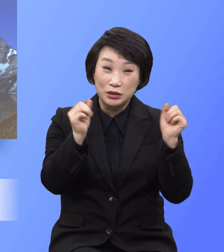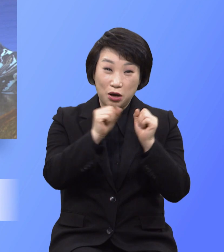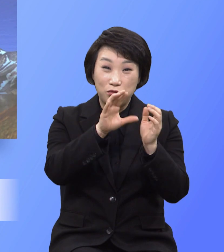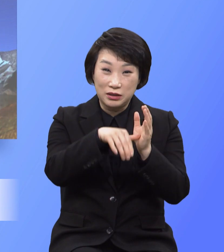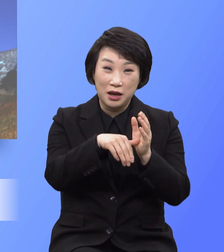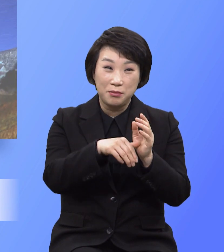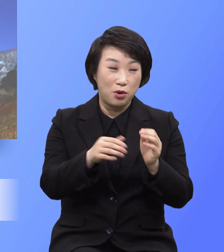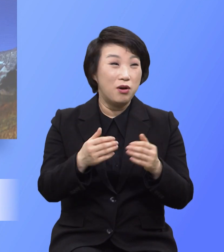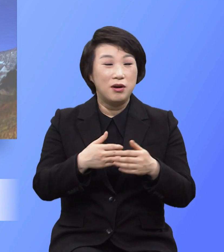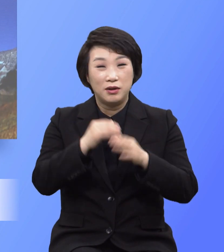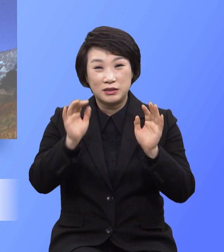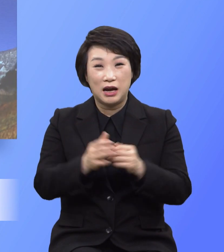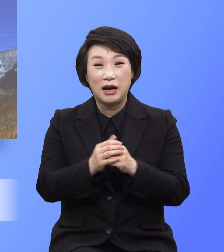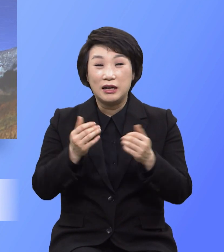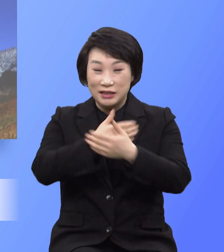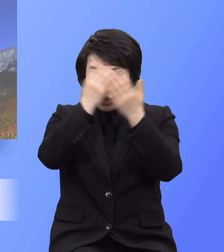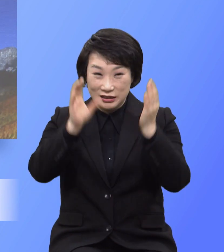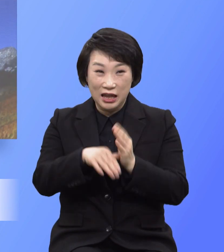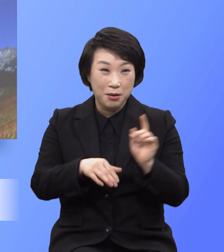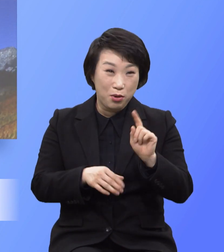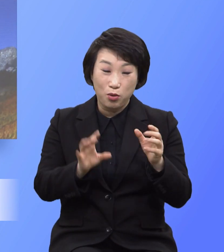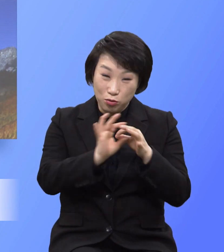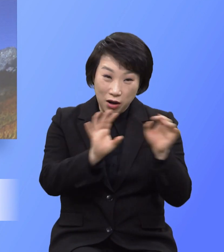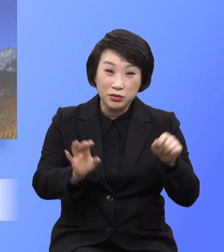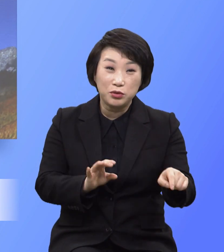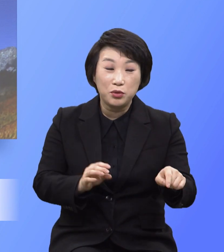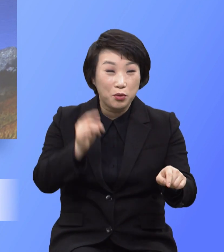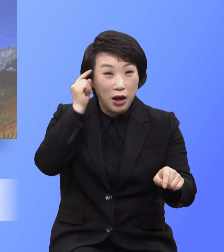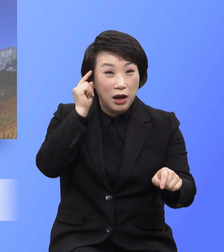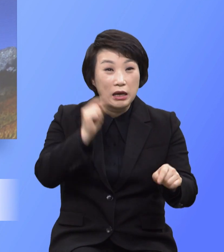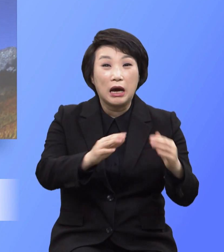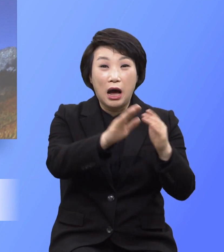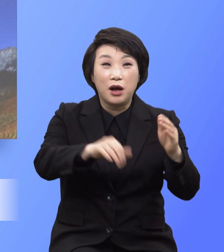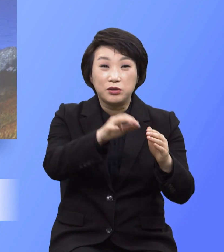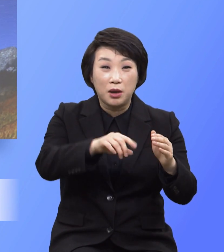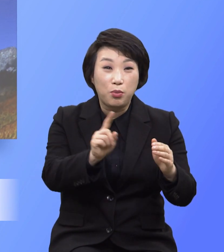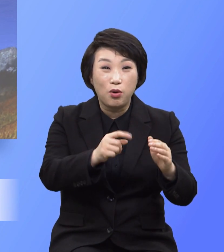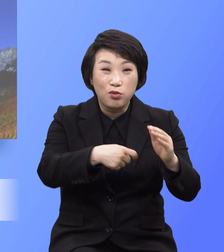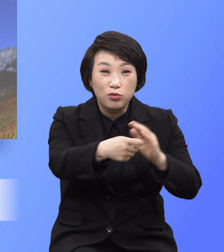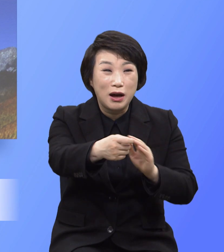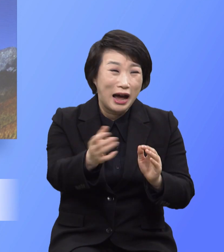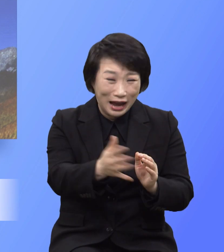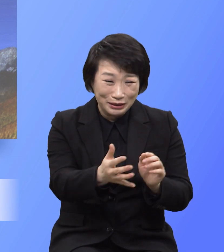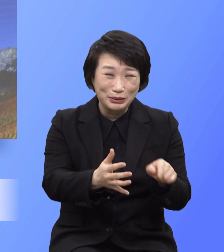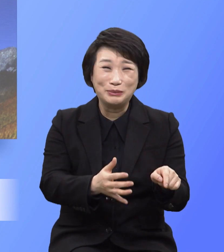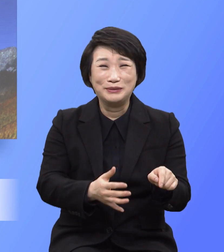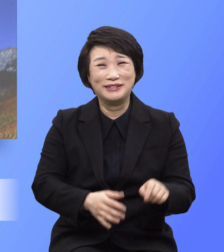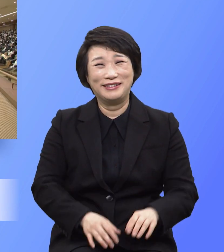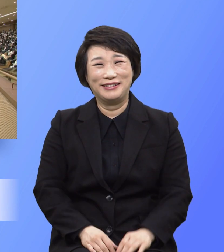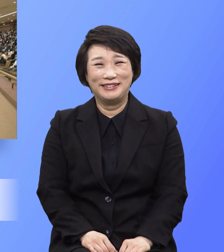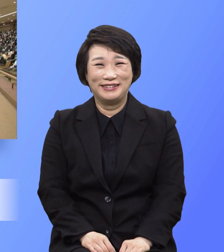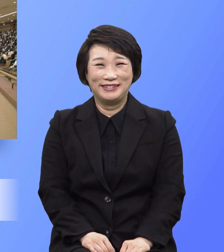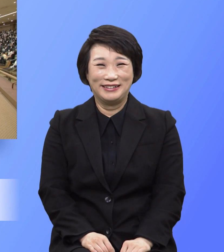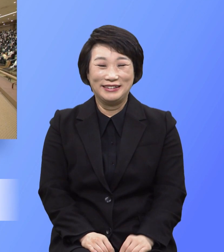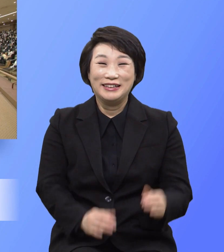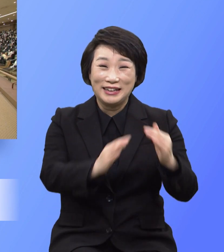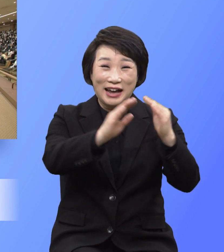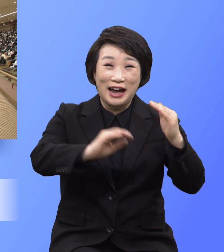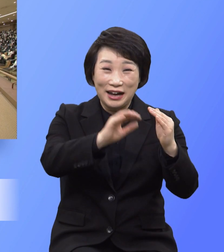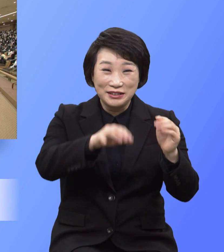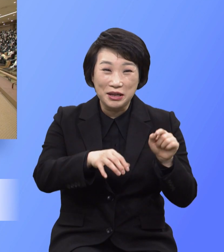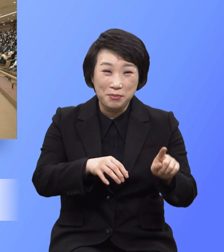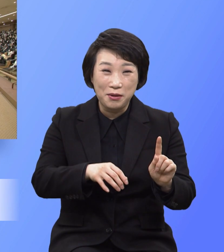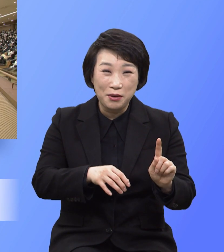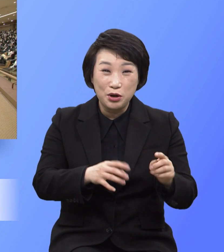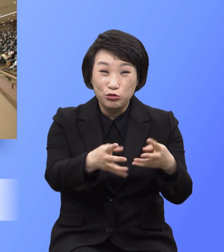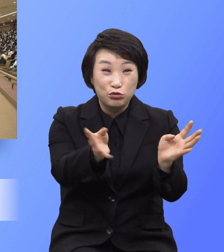겨울이나 낮에는 아무 상관없어요. 왜? 그 집은 아무것도 가져갈 것이 없어요. 그 집은